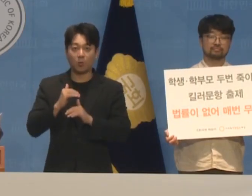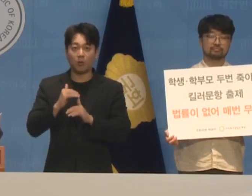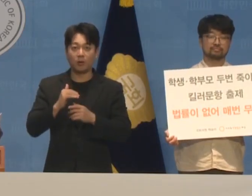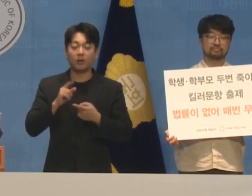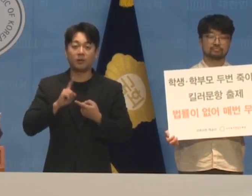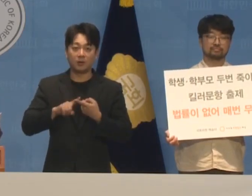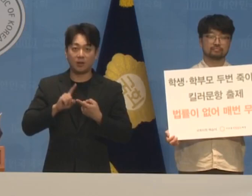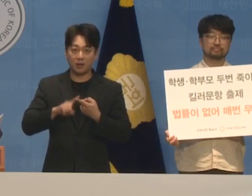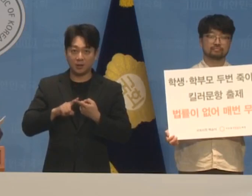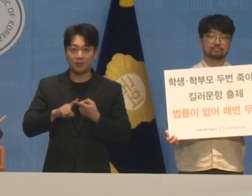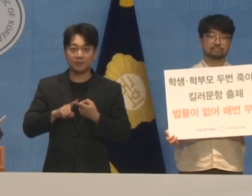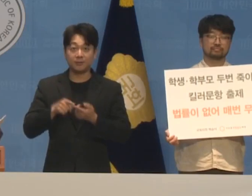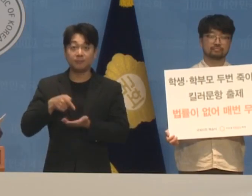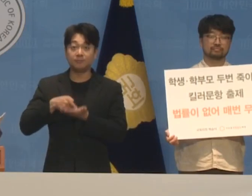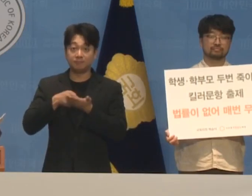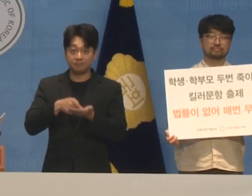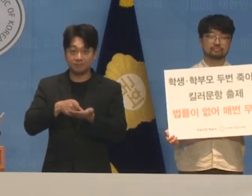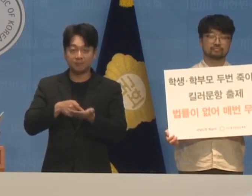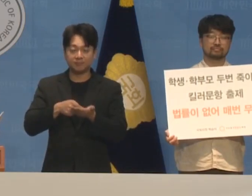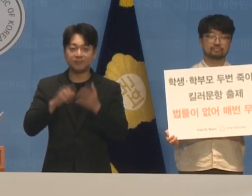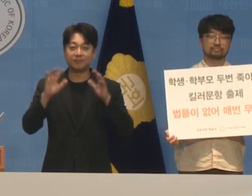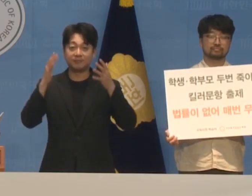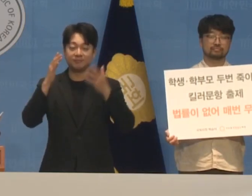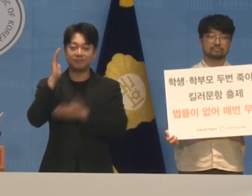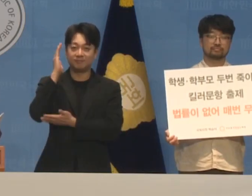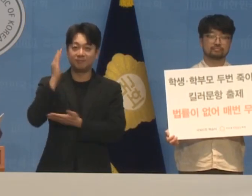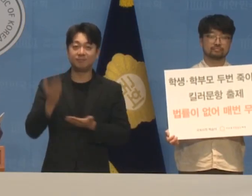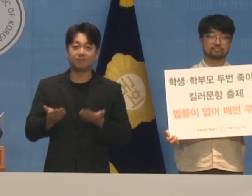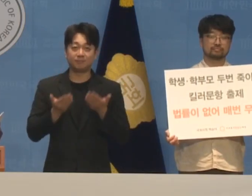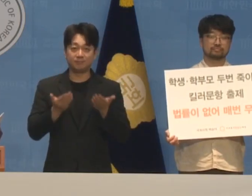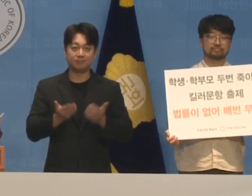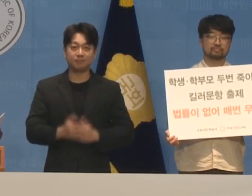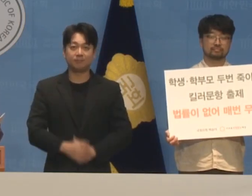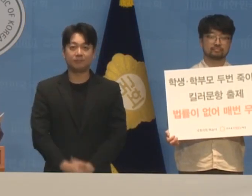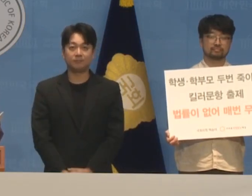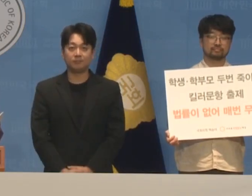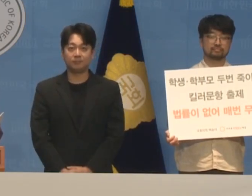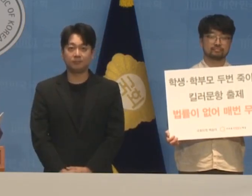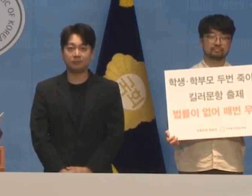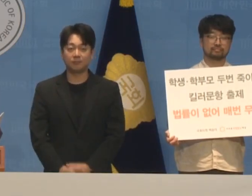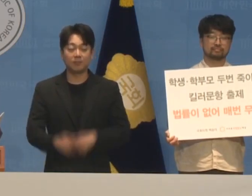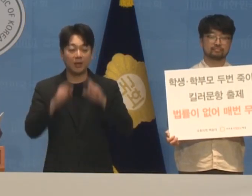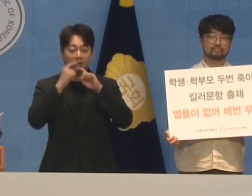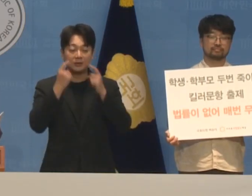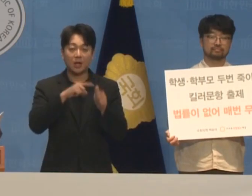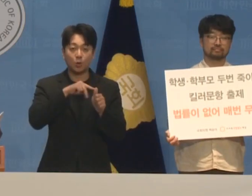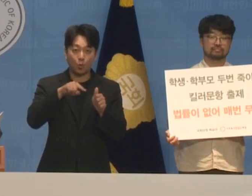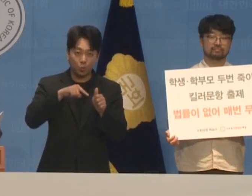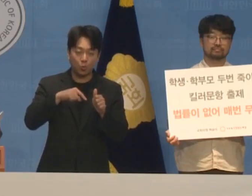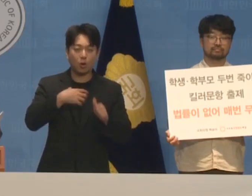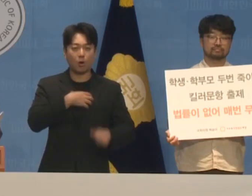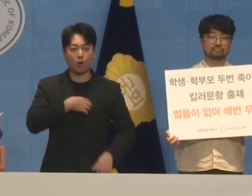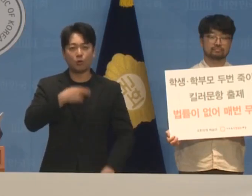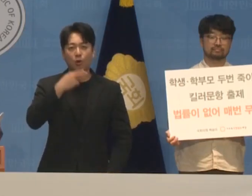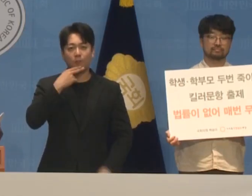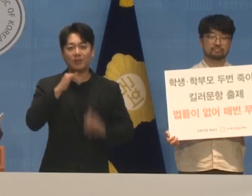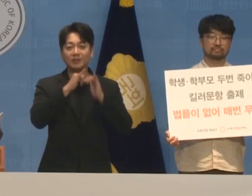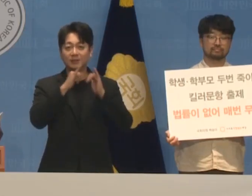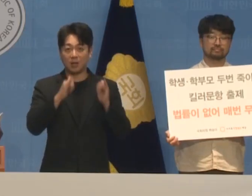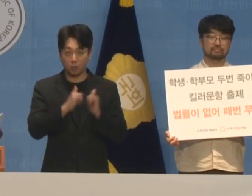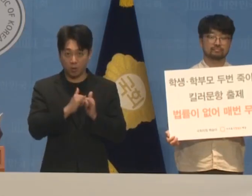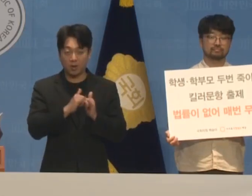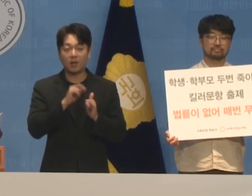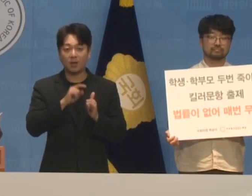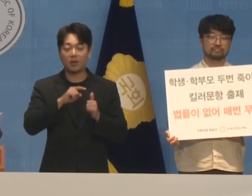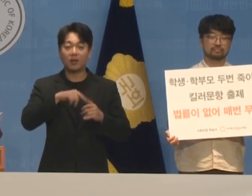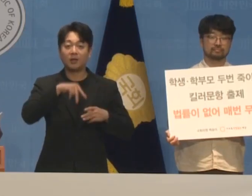발의를 환영하는 기자회견을 개최하게 되었습니다. 사교육 걱정 없는 세상은 2025학년도 수능 9월